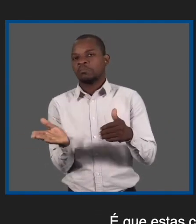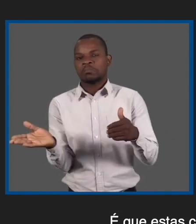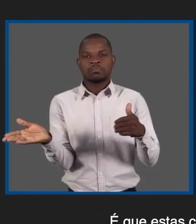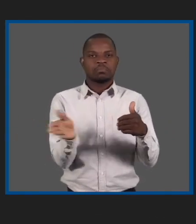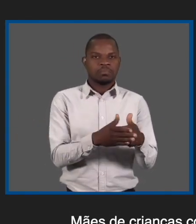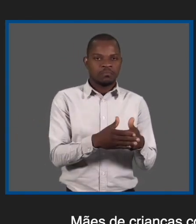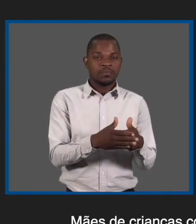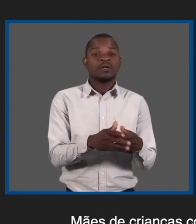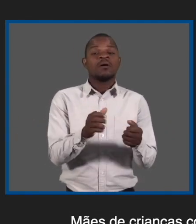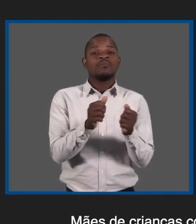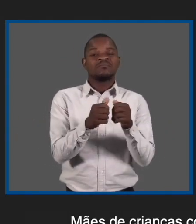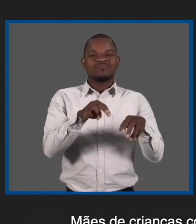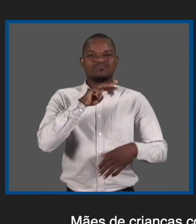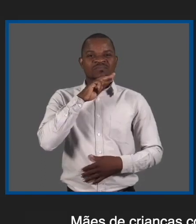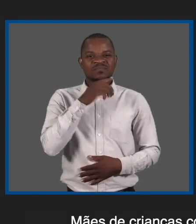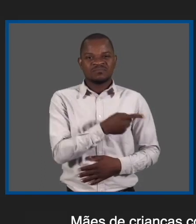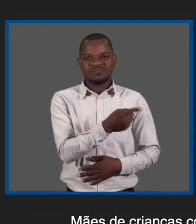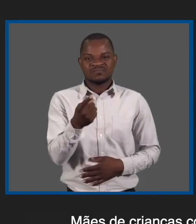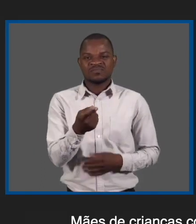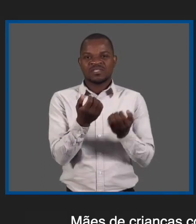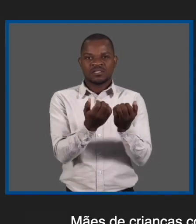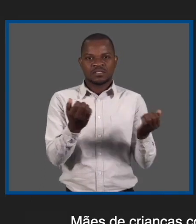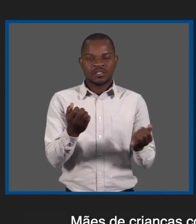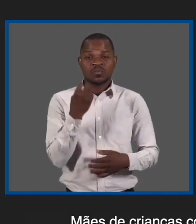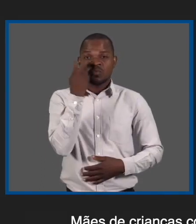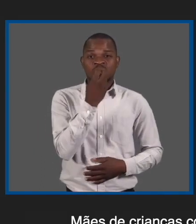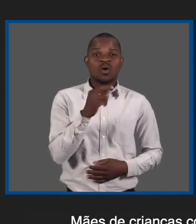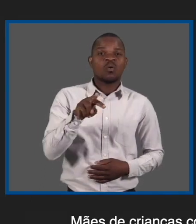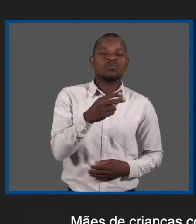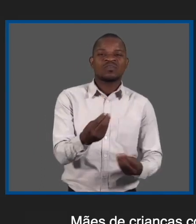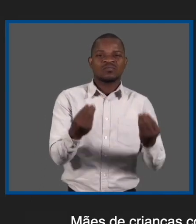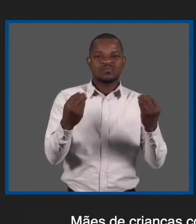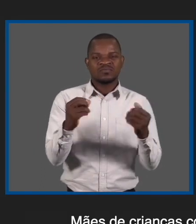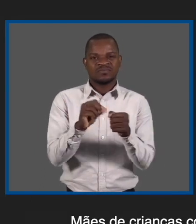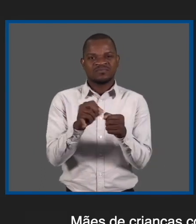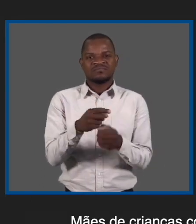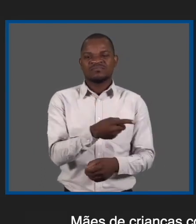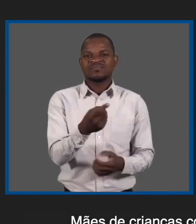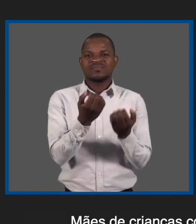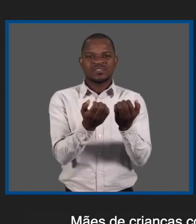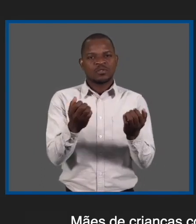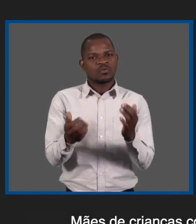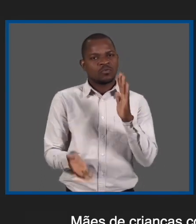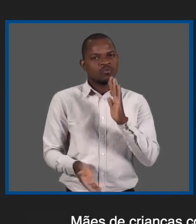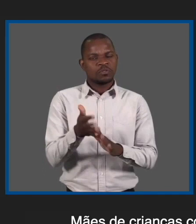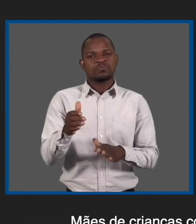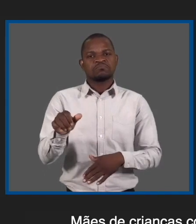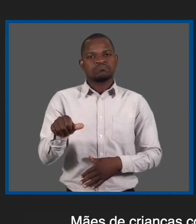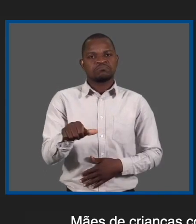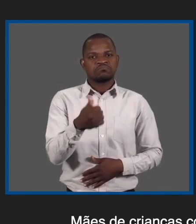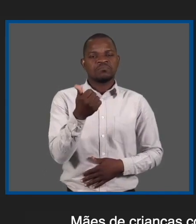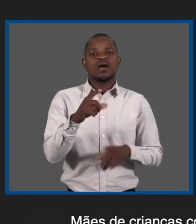cancelada. Mães de crianças com deficiência procuram alternativas para garantir que os seus filhos